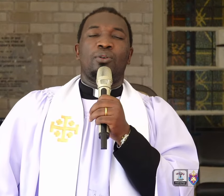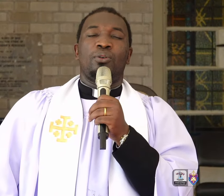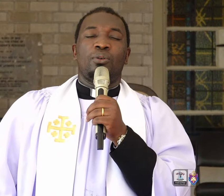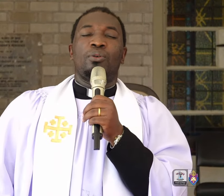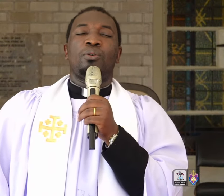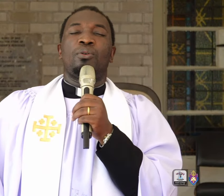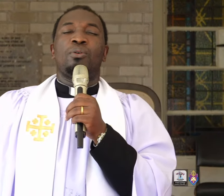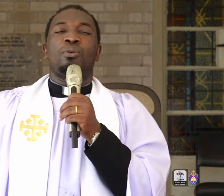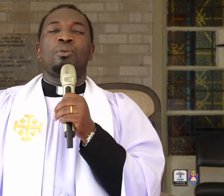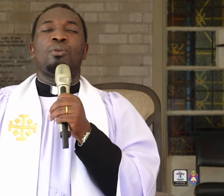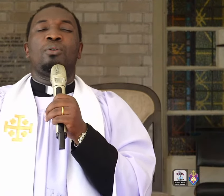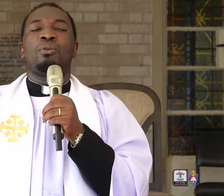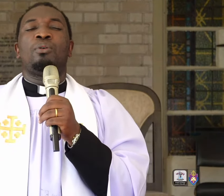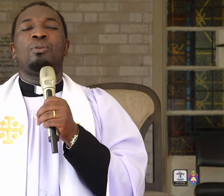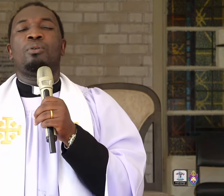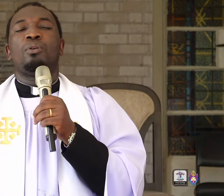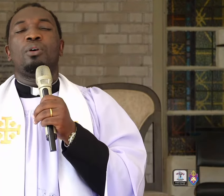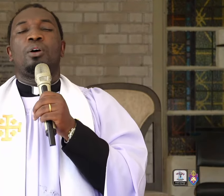tondekangawo